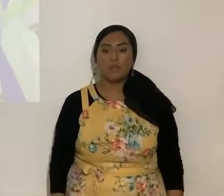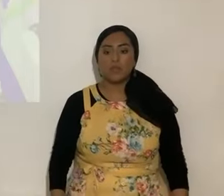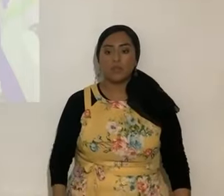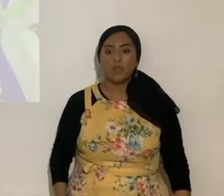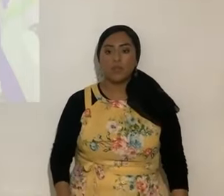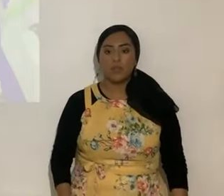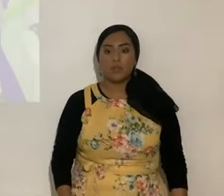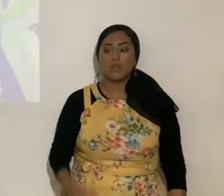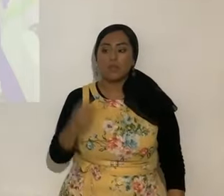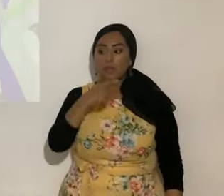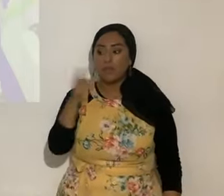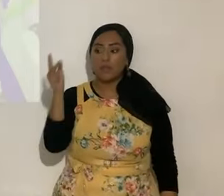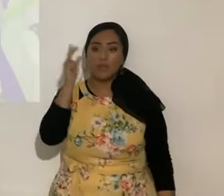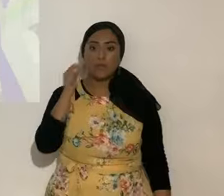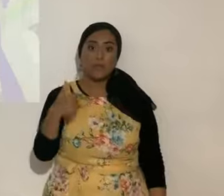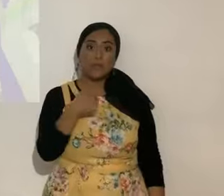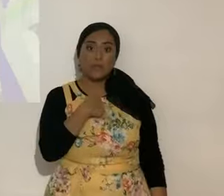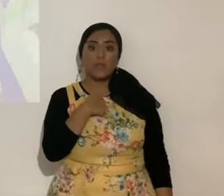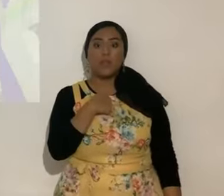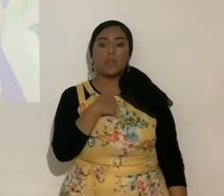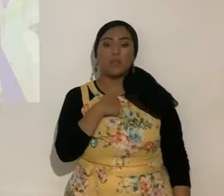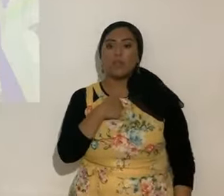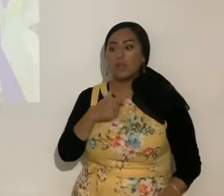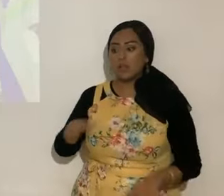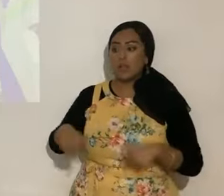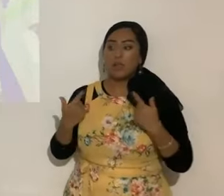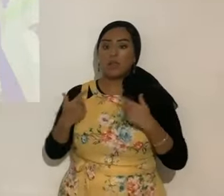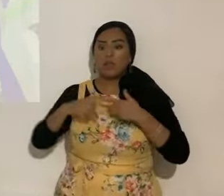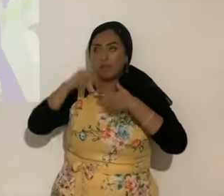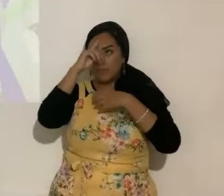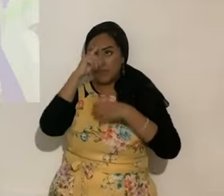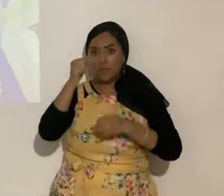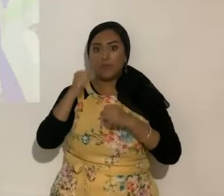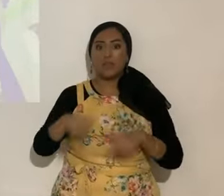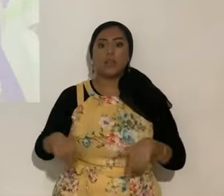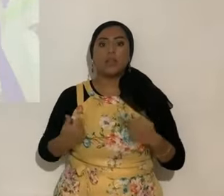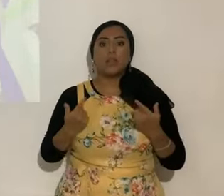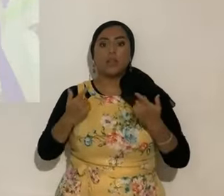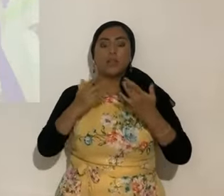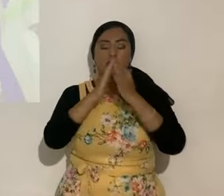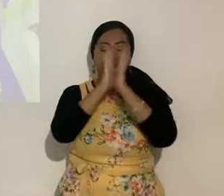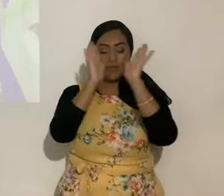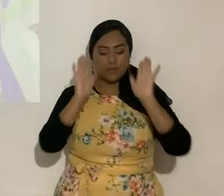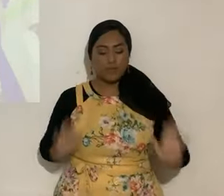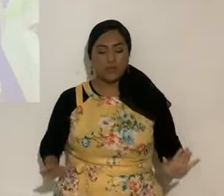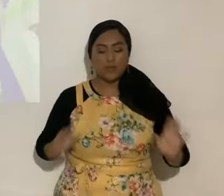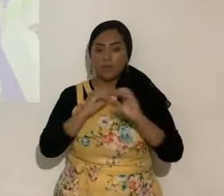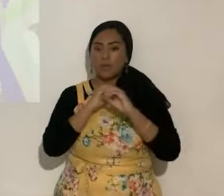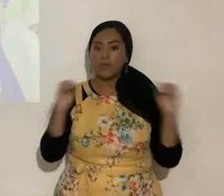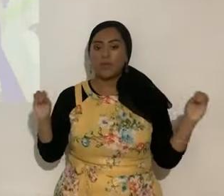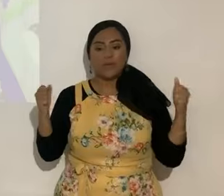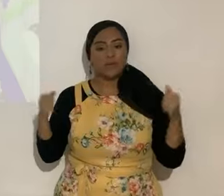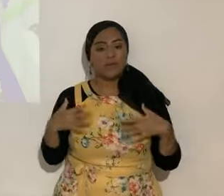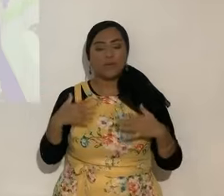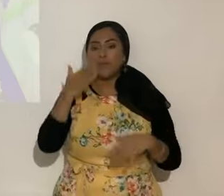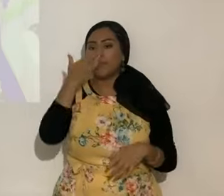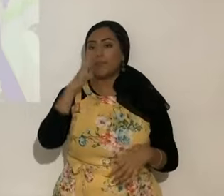me oyere, dice el Eterno, habitará confiadamente y vivirá tranquilo, sin temor del mal,